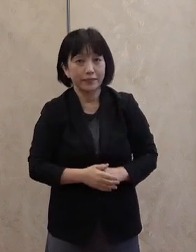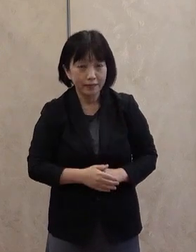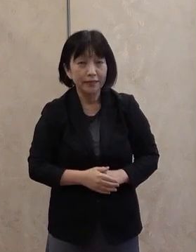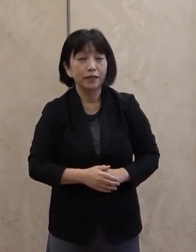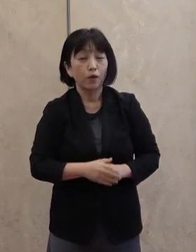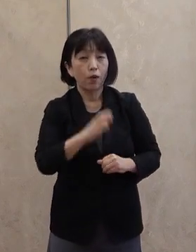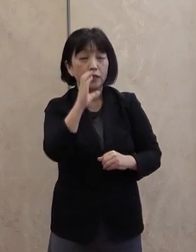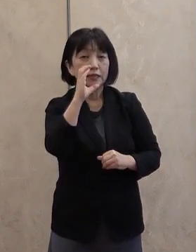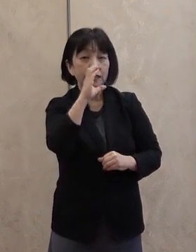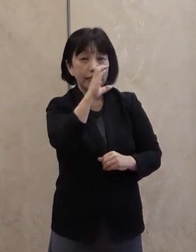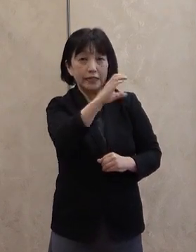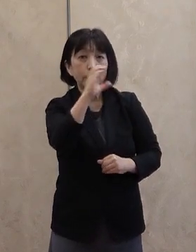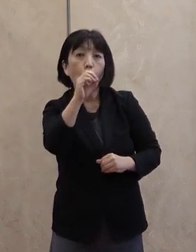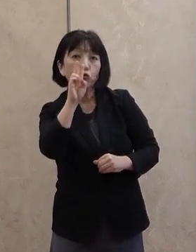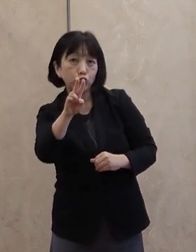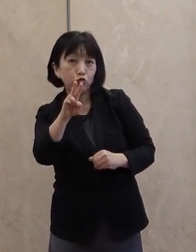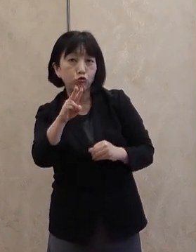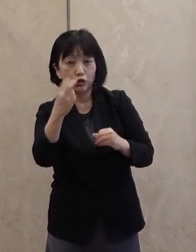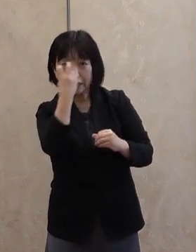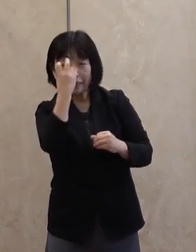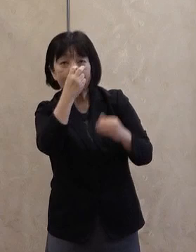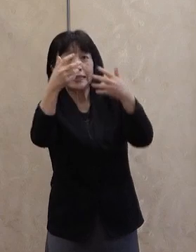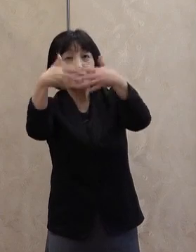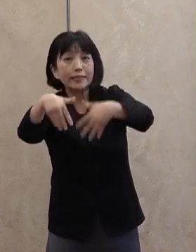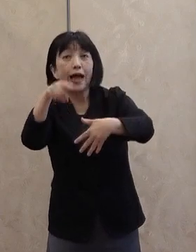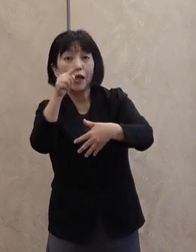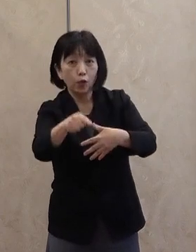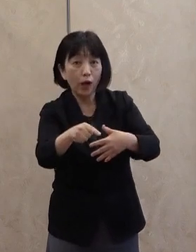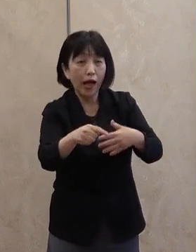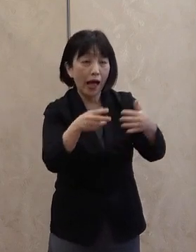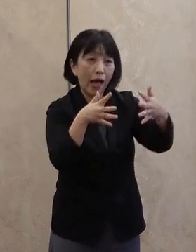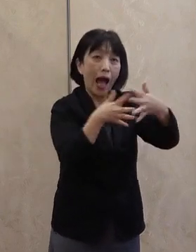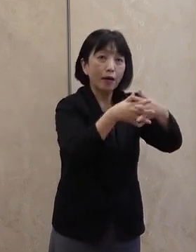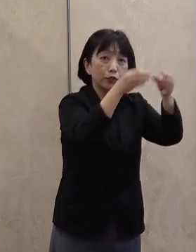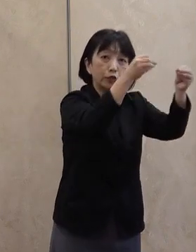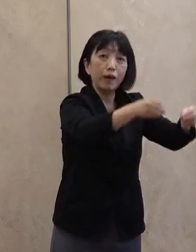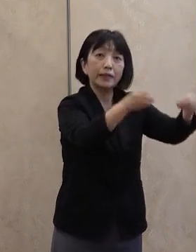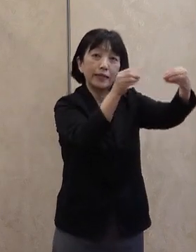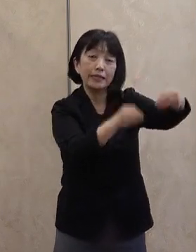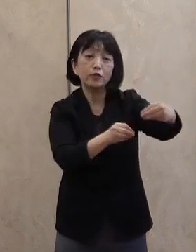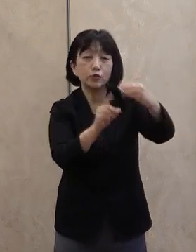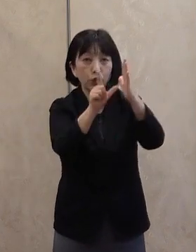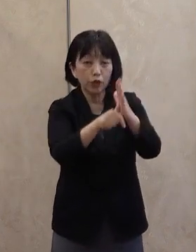場合には上限10万円をこの補助金額として